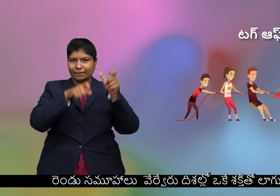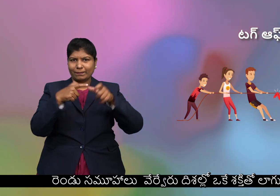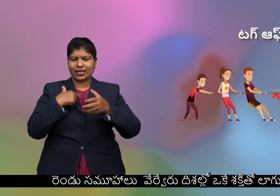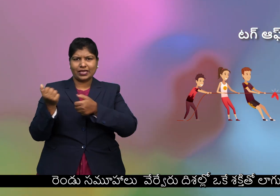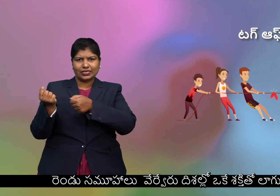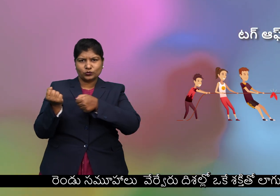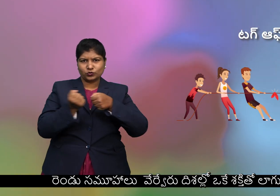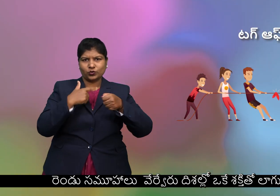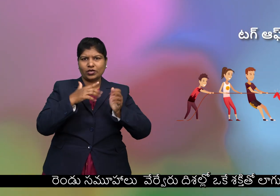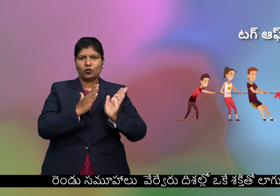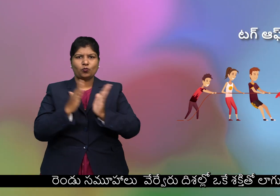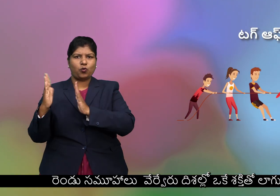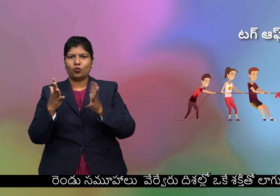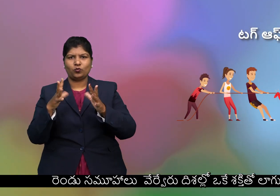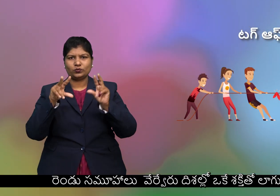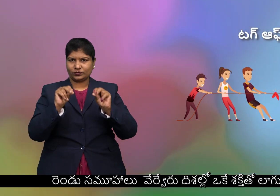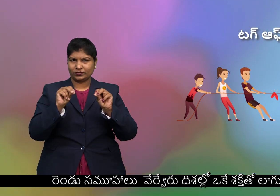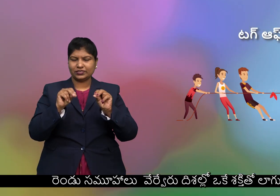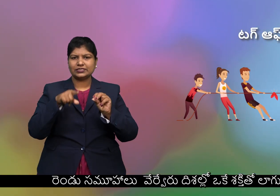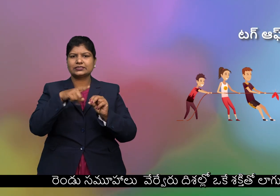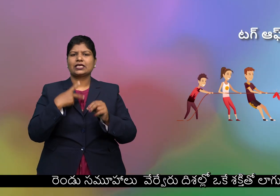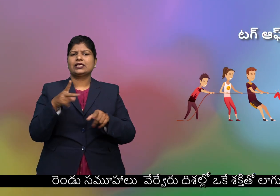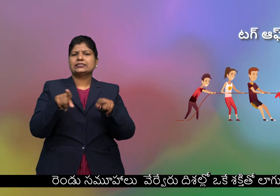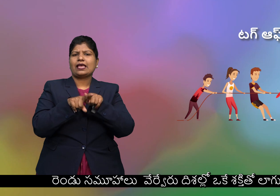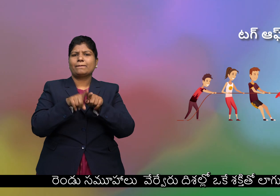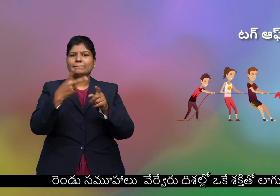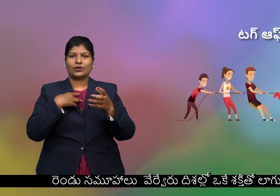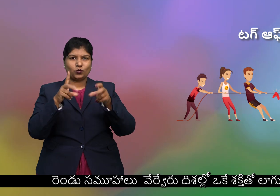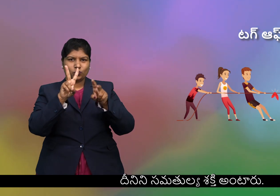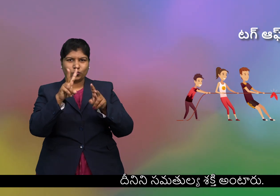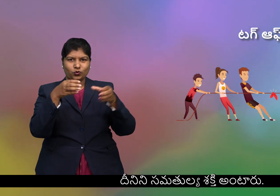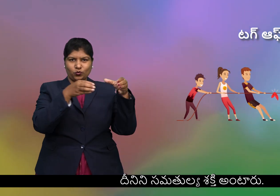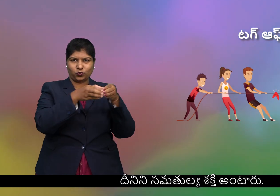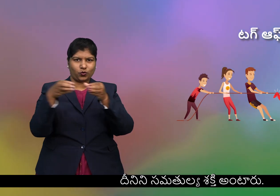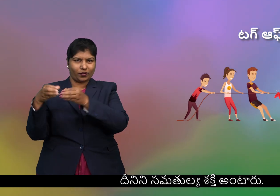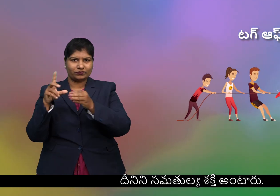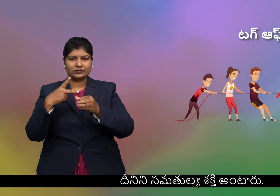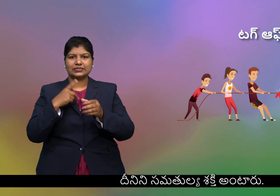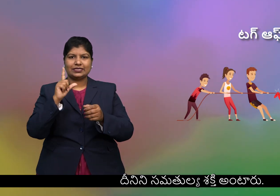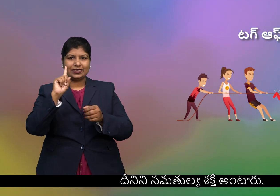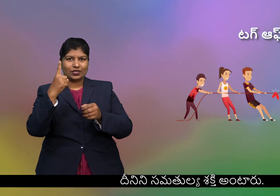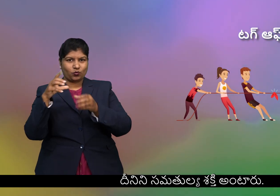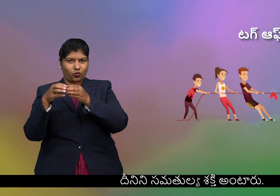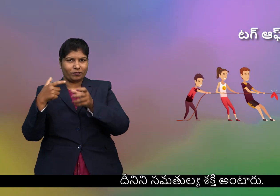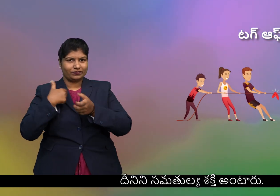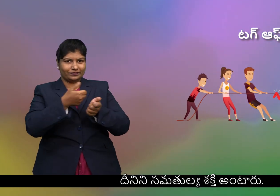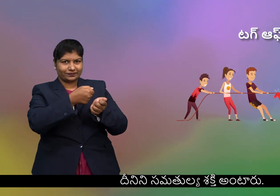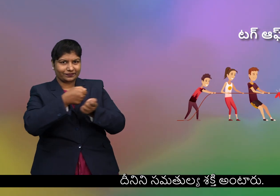రెండు సమూహాలు వేర్వేరు దిశల్లో ఒకే శక్తితో లాగుతున్నాయి. దీనిని సమతుల్య శక్తి అంటారు.